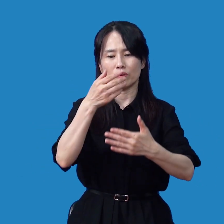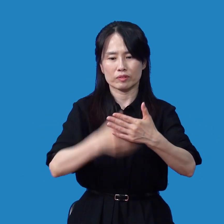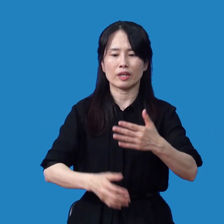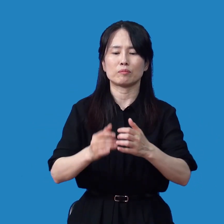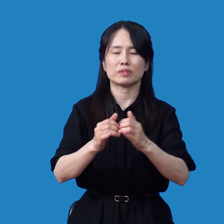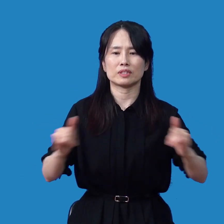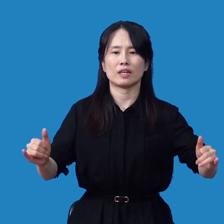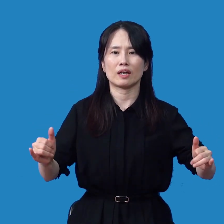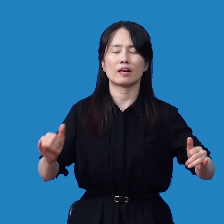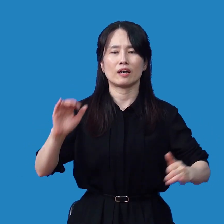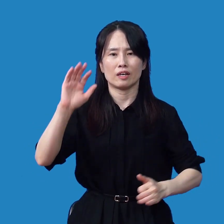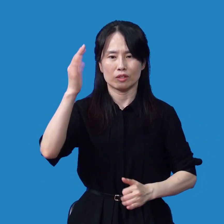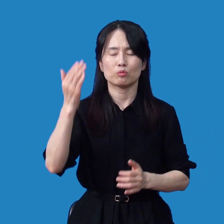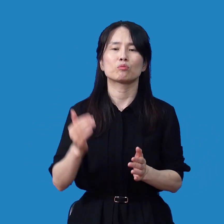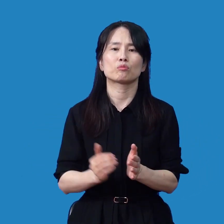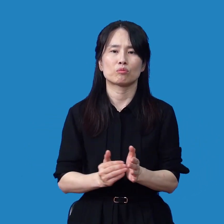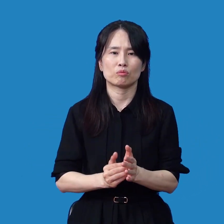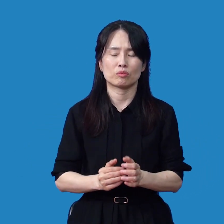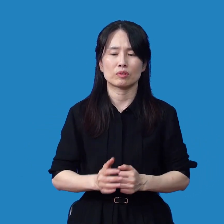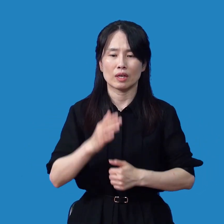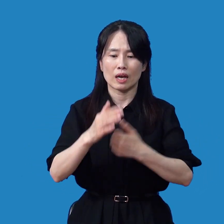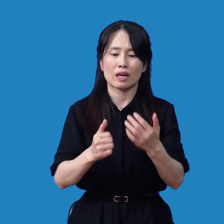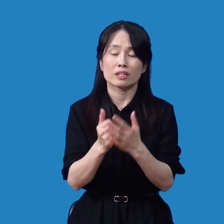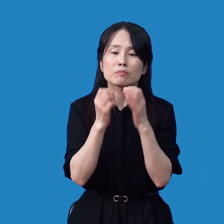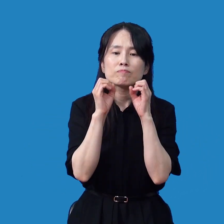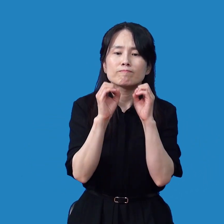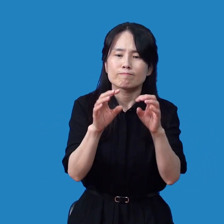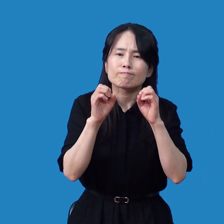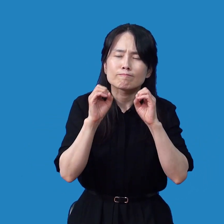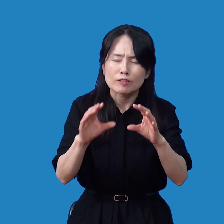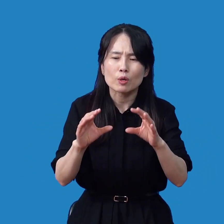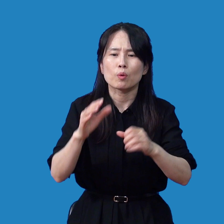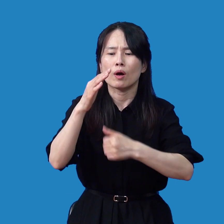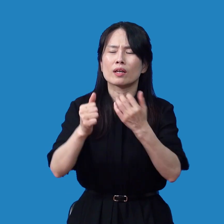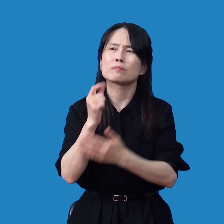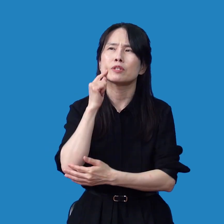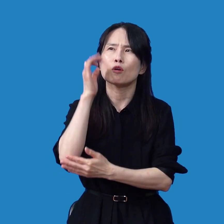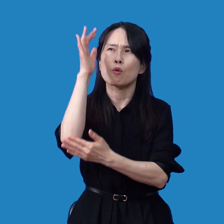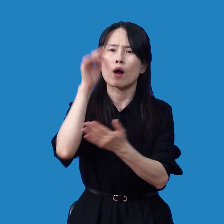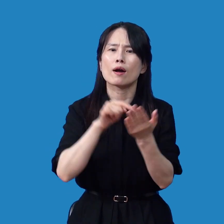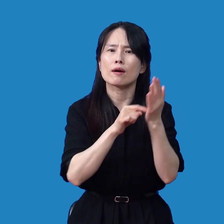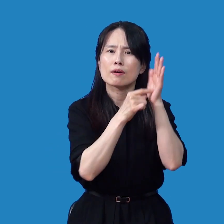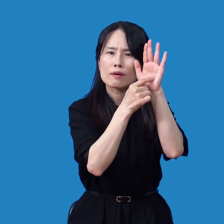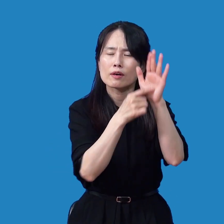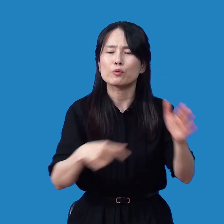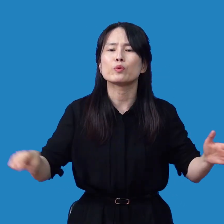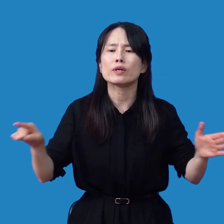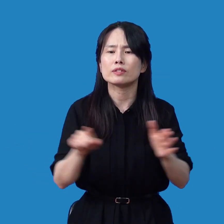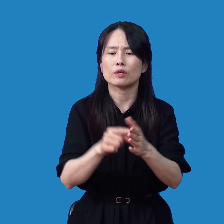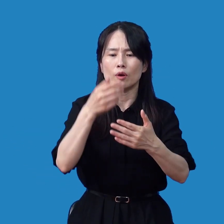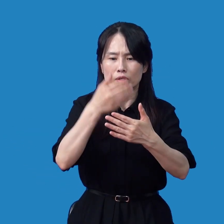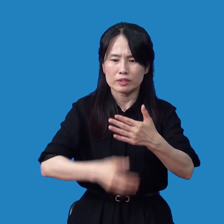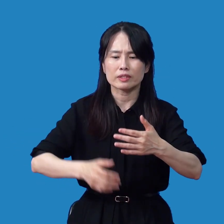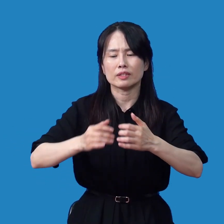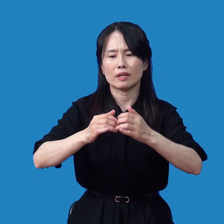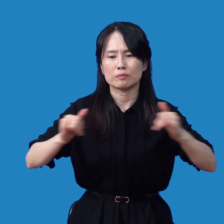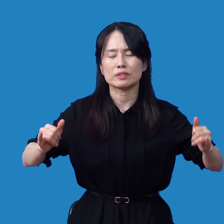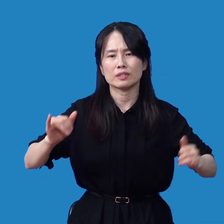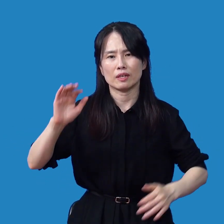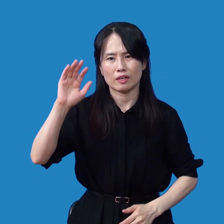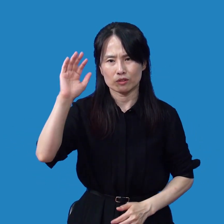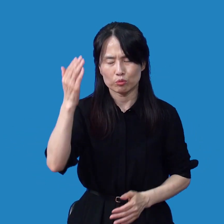것입니다. 하나님을 전하고 하나님의 영광을 나타내기 위해서 남은 자가 된